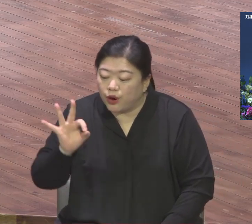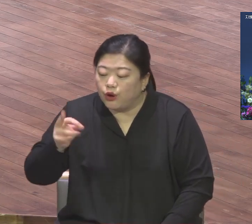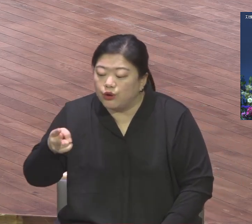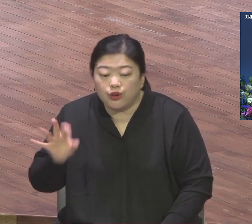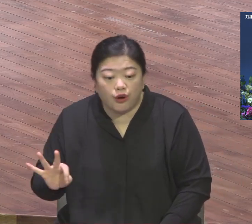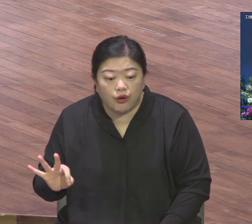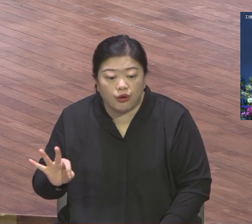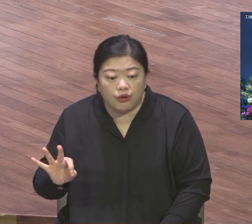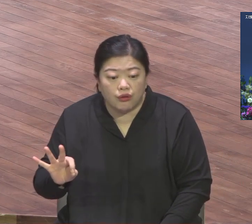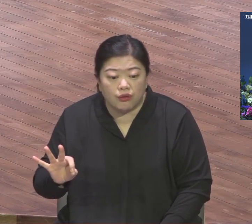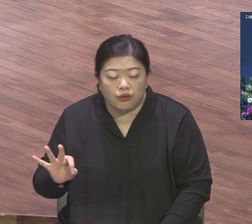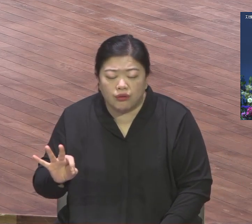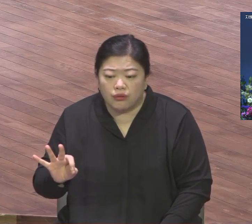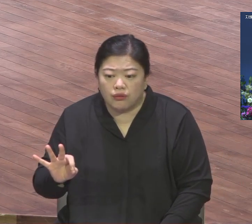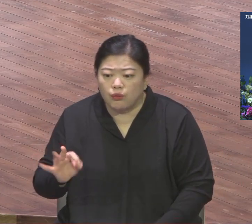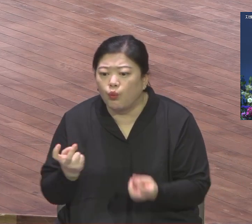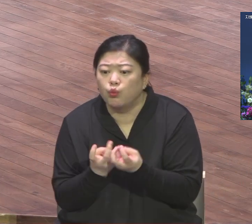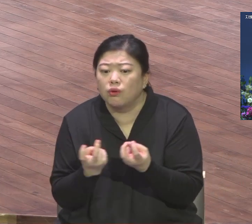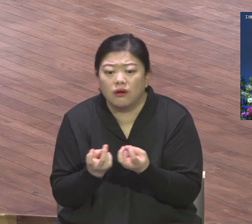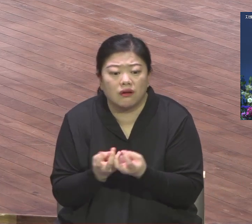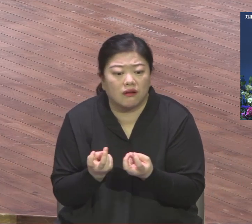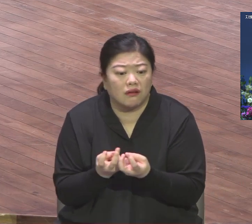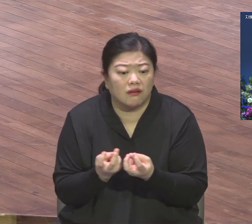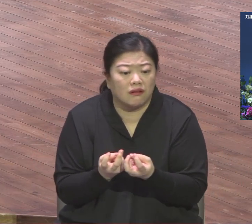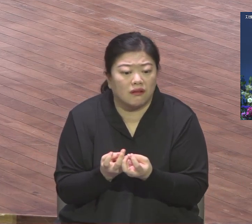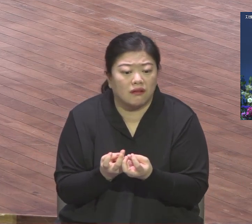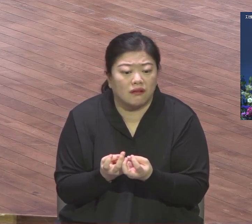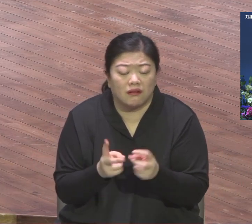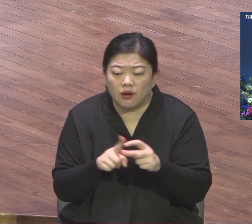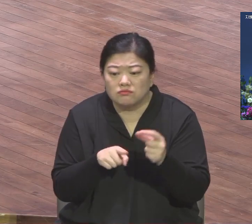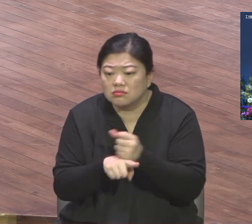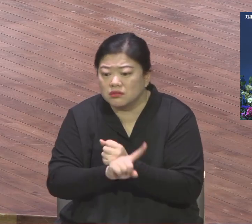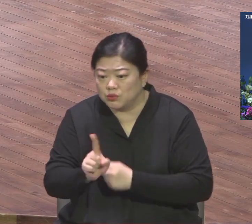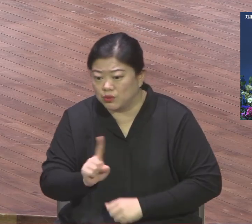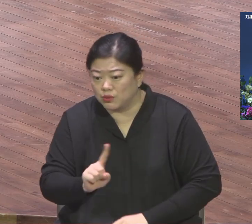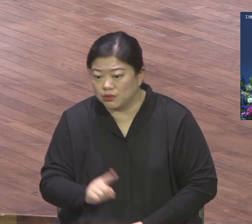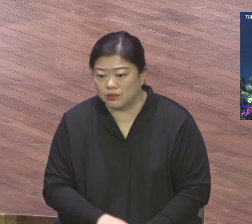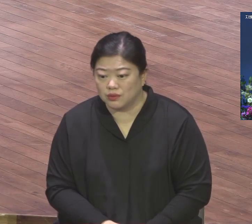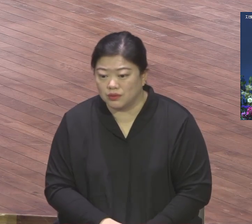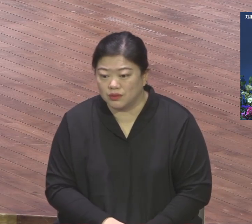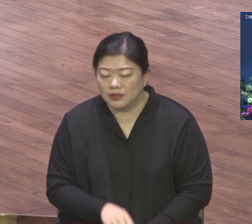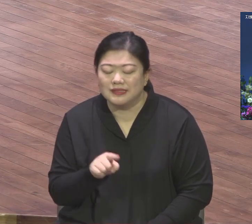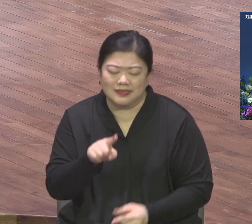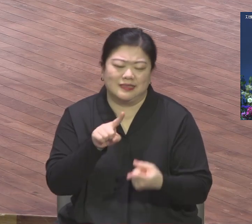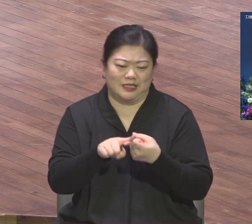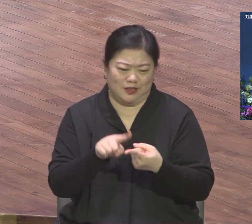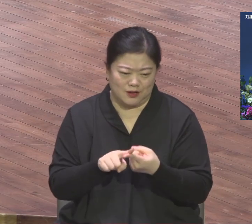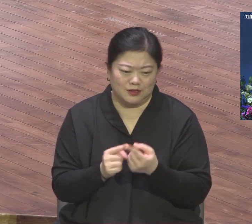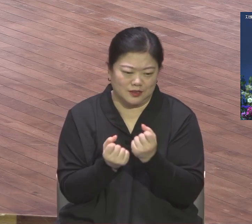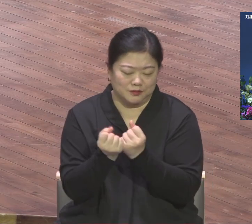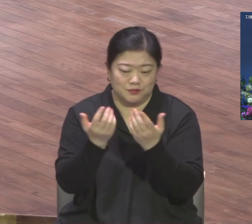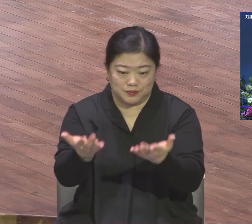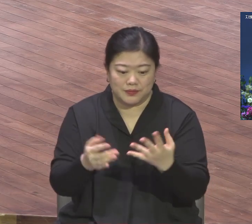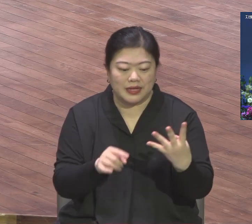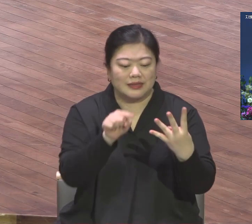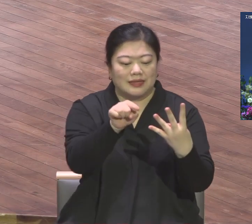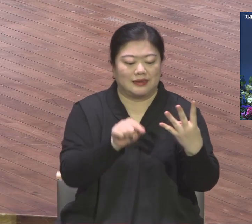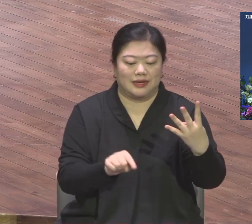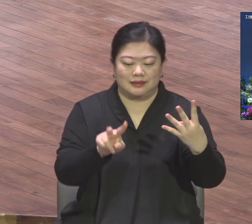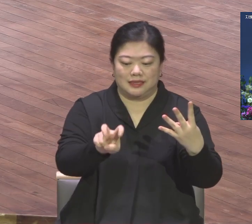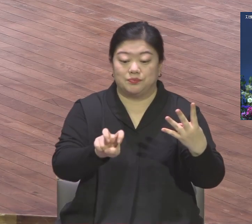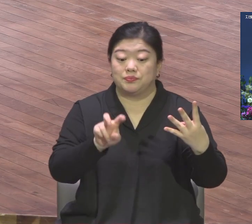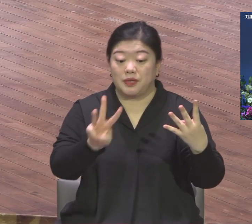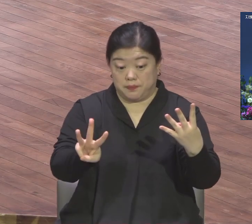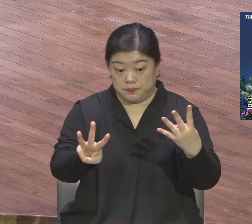지혜로운 마음 경영할 수 있느냐? 그가 말하고 있는 거지. 자, 오늘 본문 23절에 보면 솔로몬이 이렇게